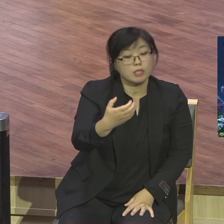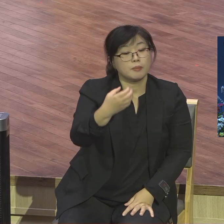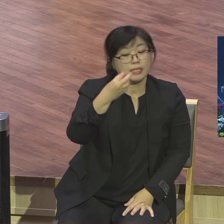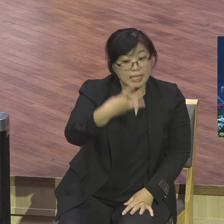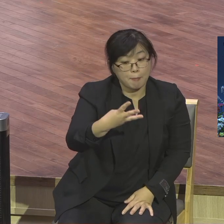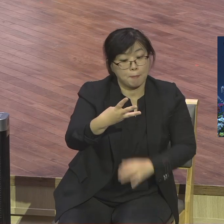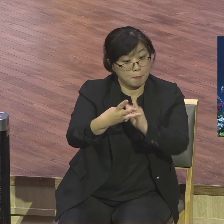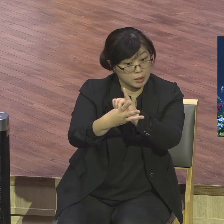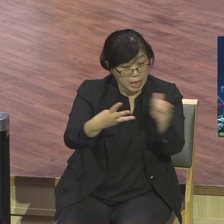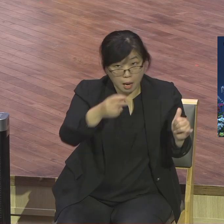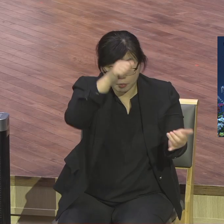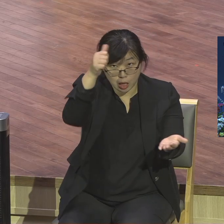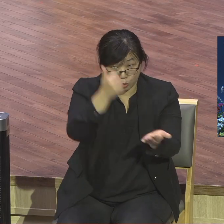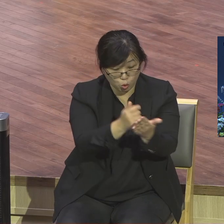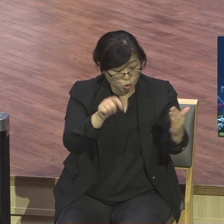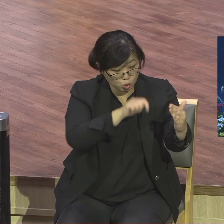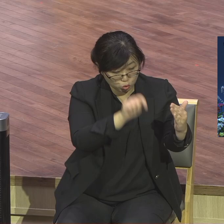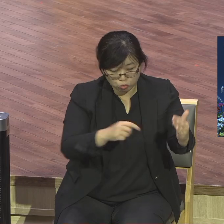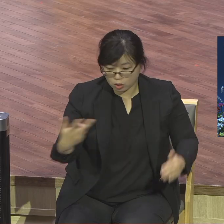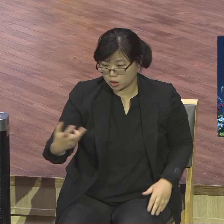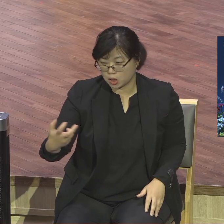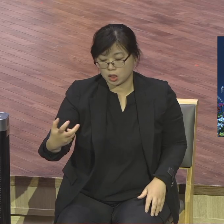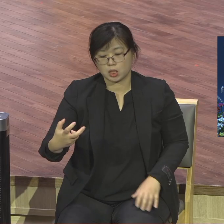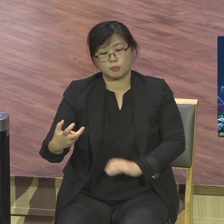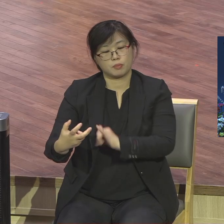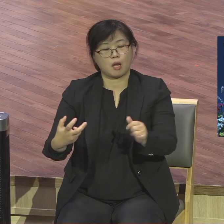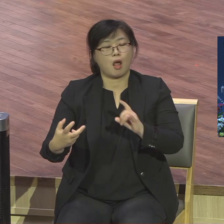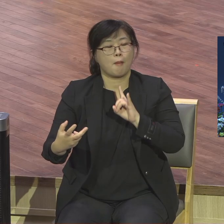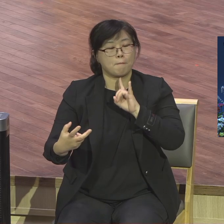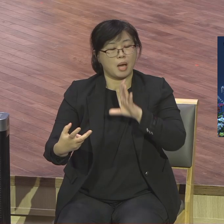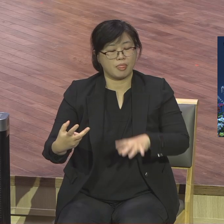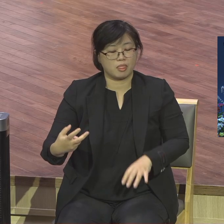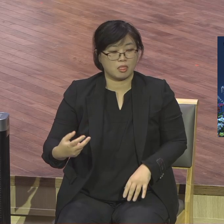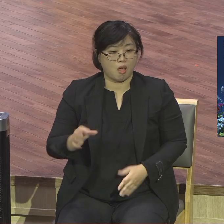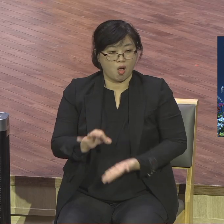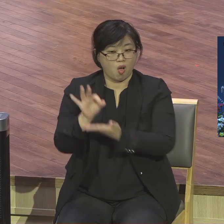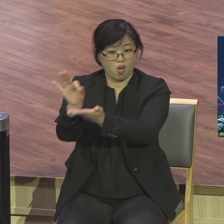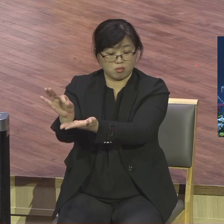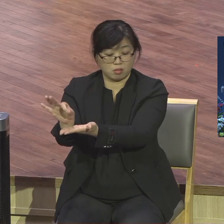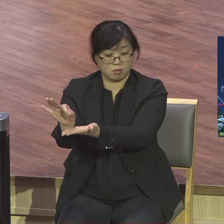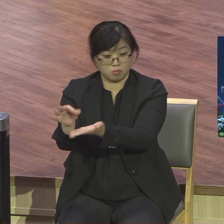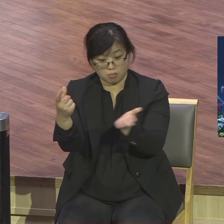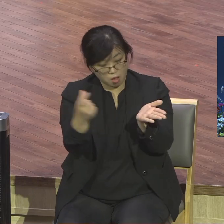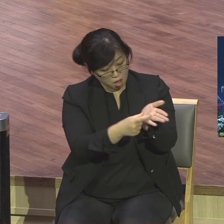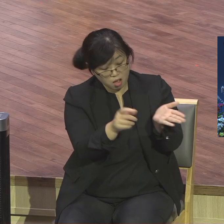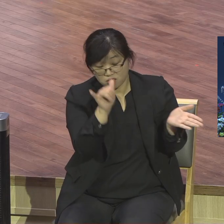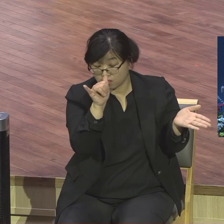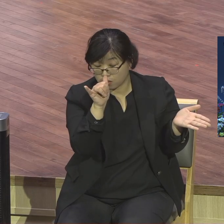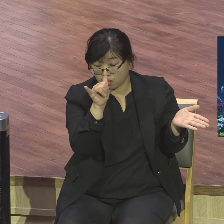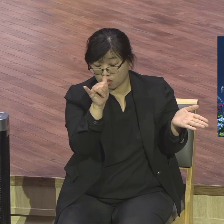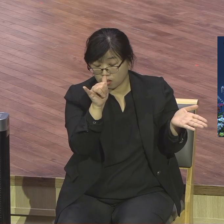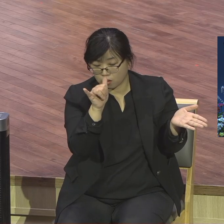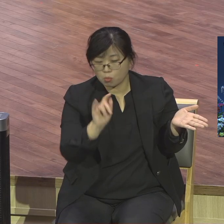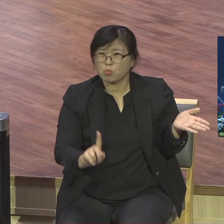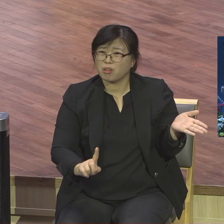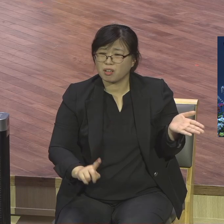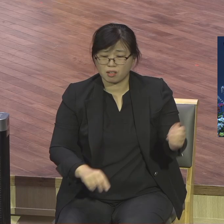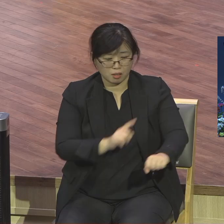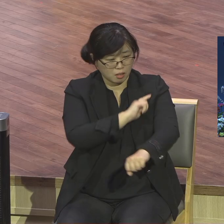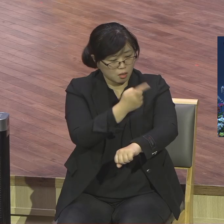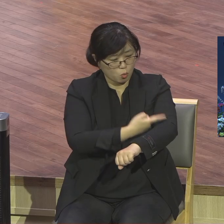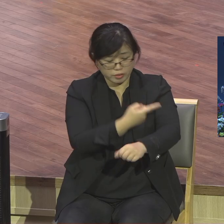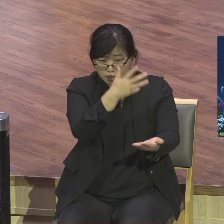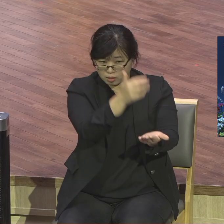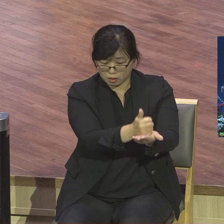22명은 아예 헌금 안 했어요 권사 시무만 말합니다 603명